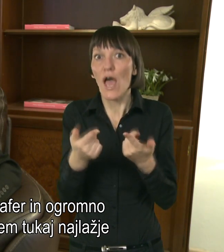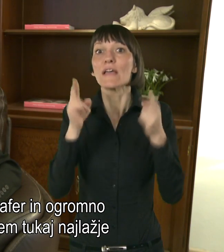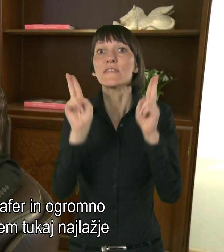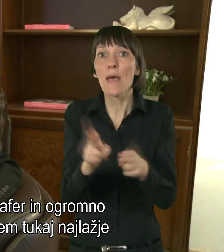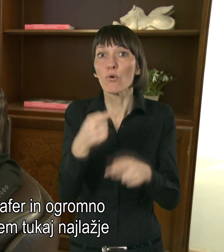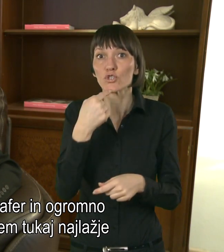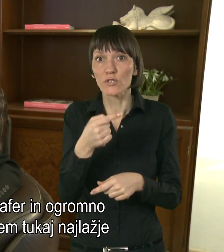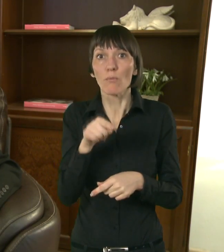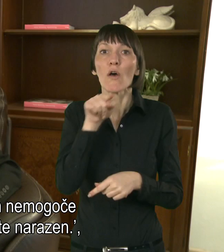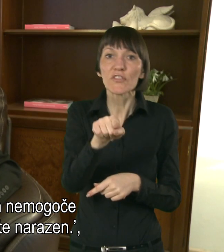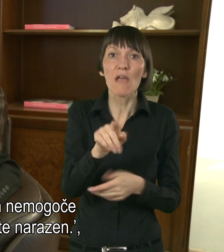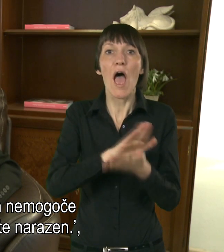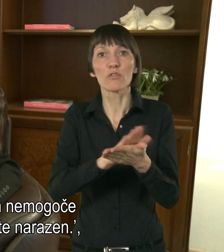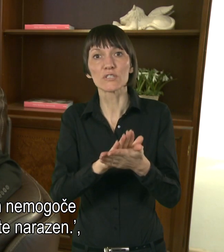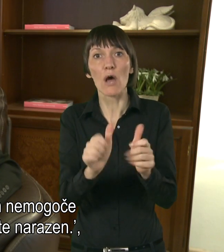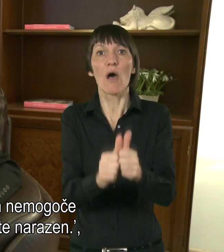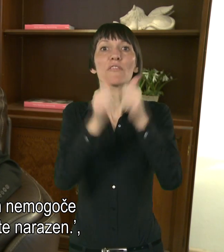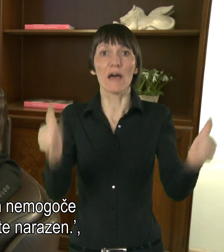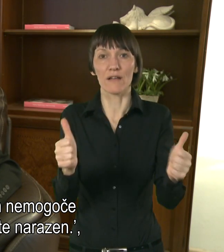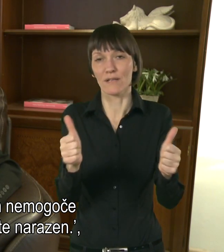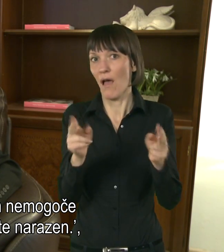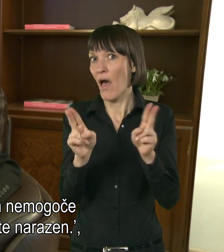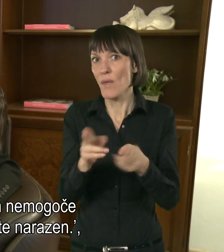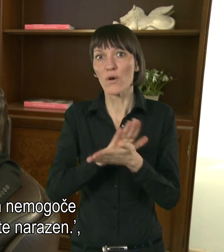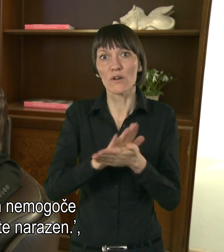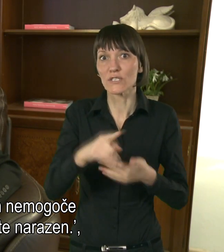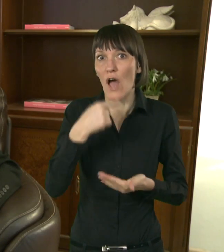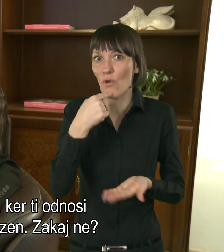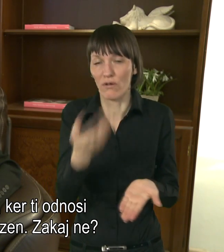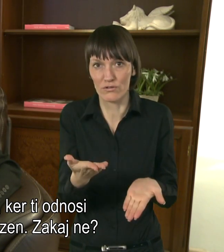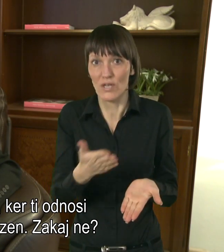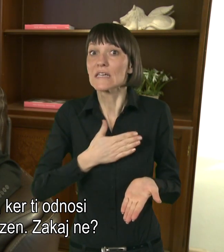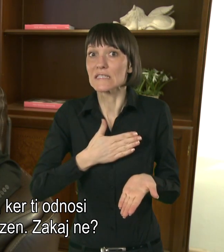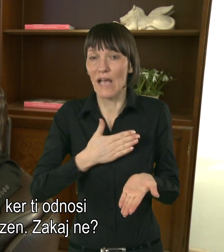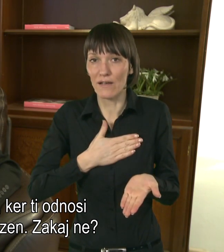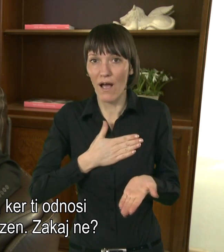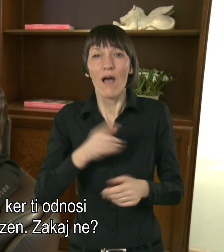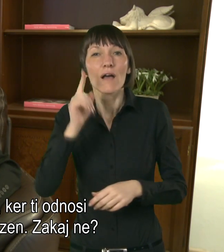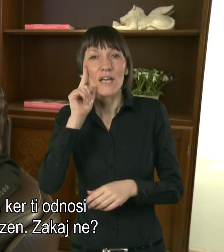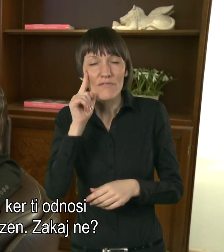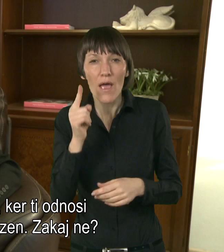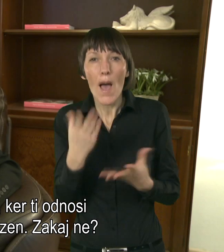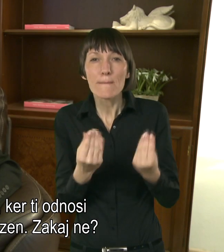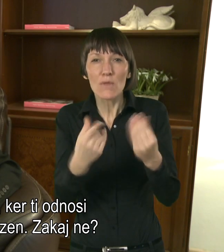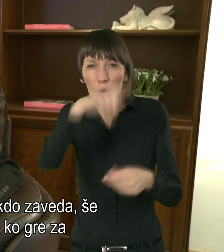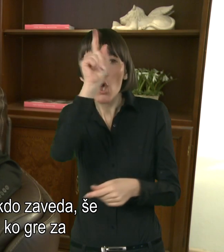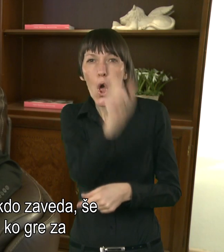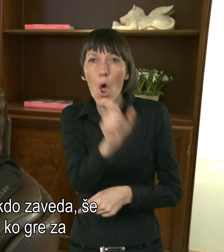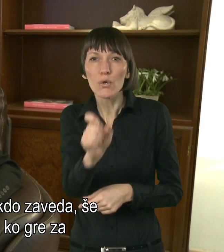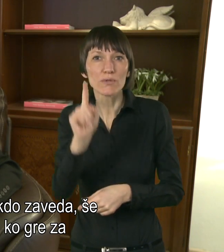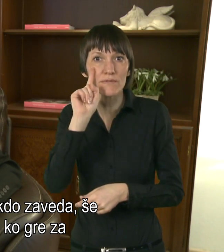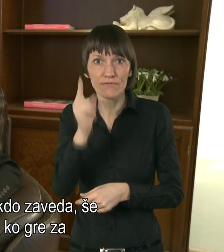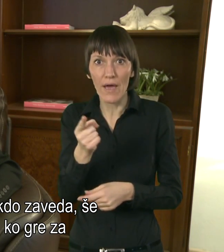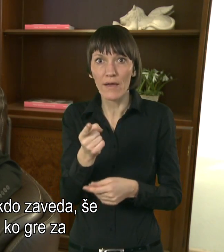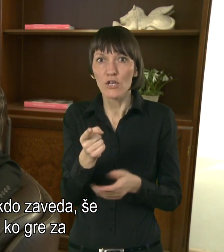zdaj spet tukaj najlažje in povsem nemogoče reči, pojte narazen, zaradi tega, ker ti odnosi ne grejo narazen. Zakaj ne? Zaradi tega, ker